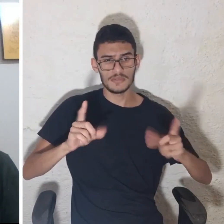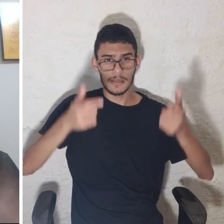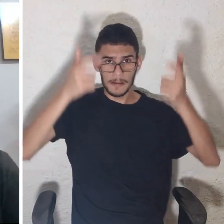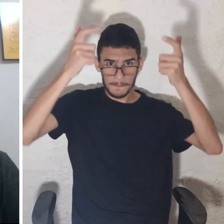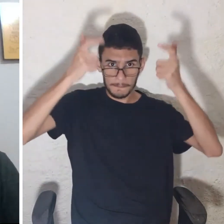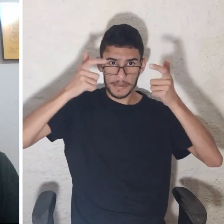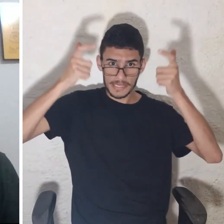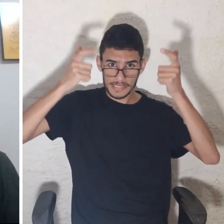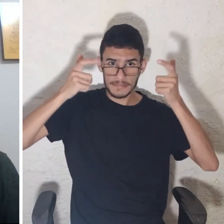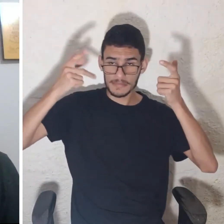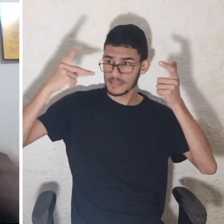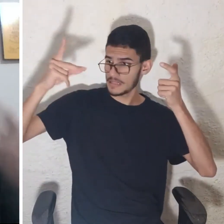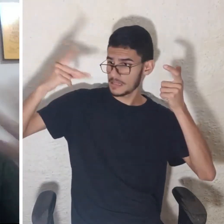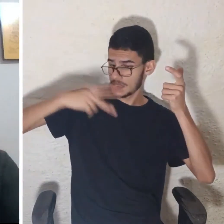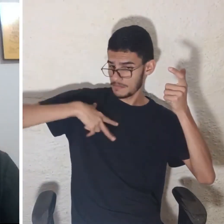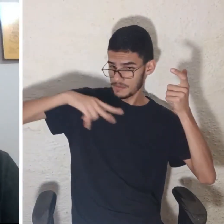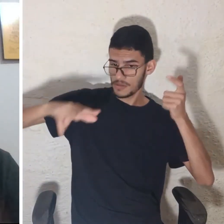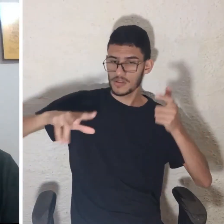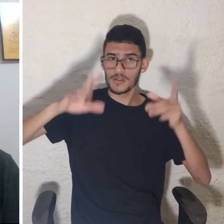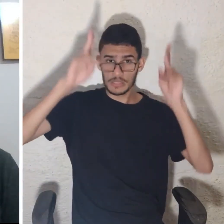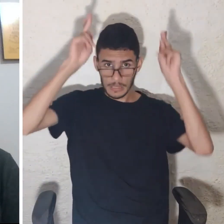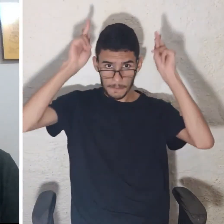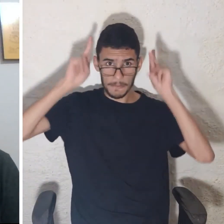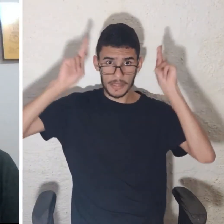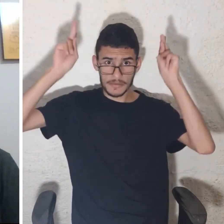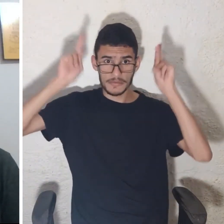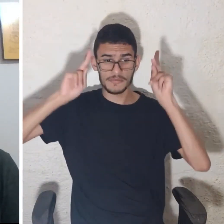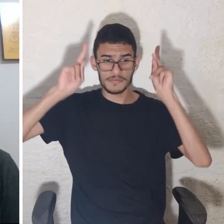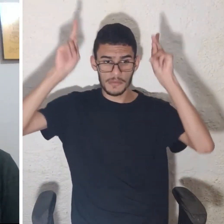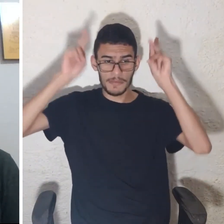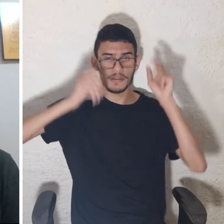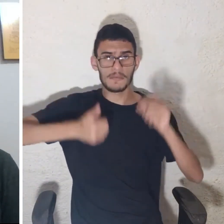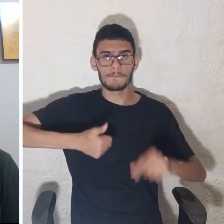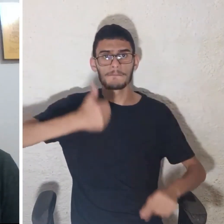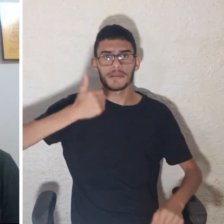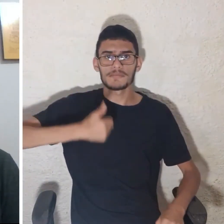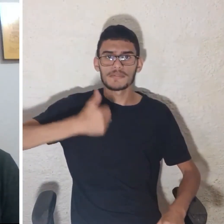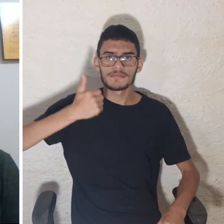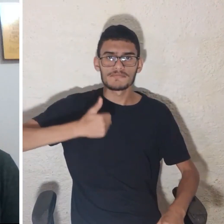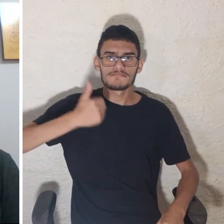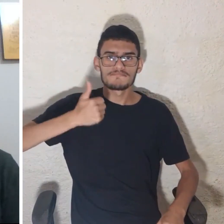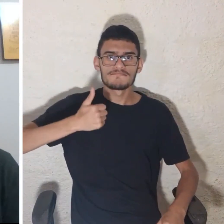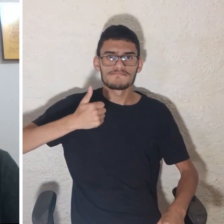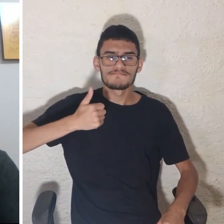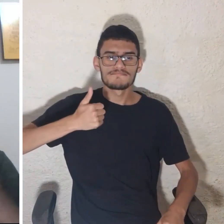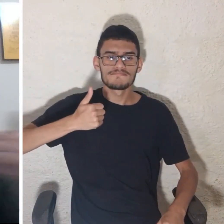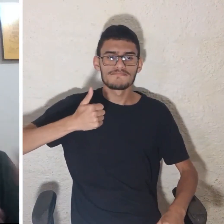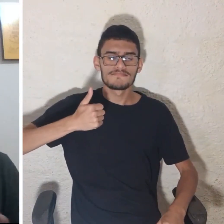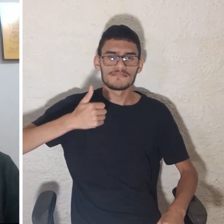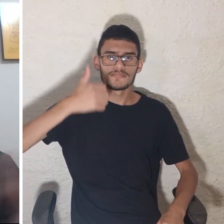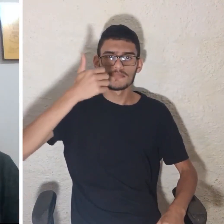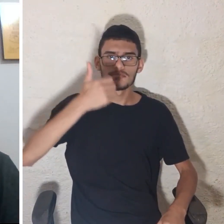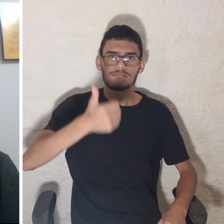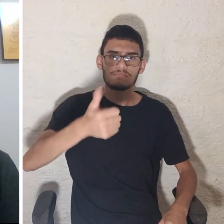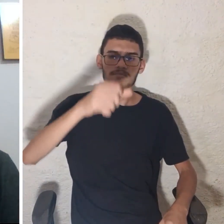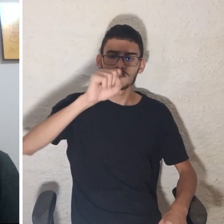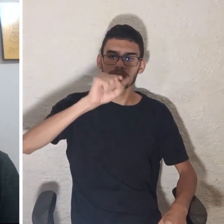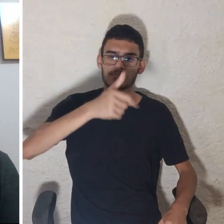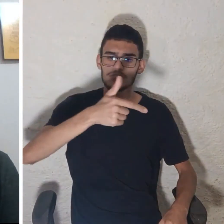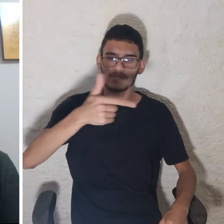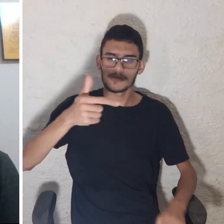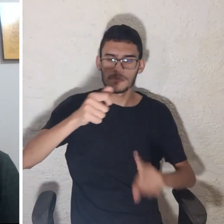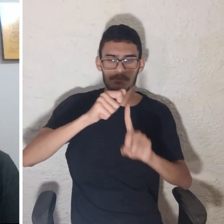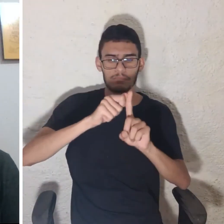por um príncipe português, o Dom Pedro, que se tornou Dom Pedro I, né? Ele foi coroado ainda lá em